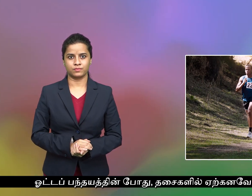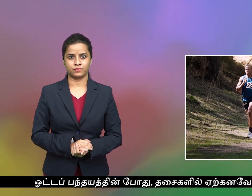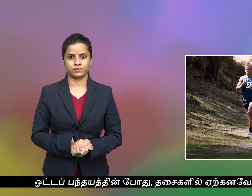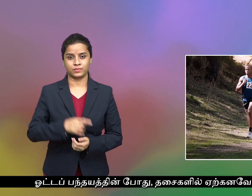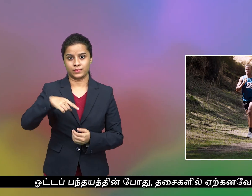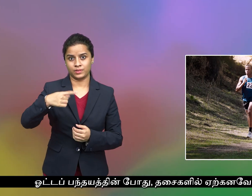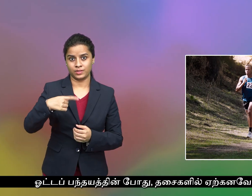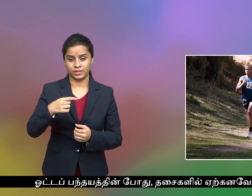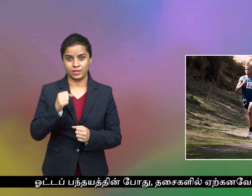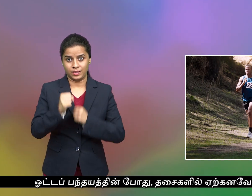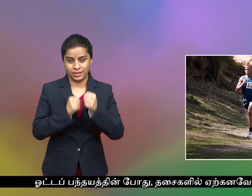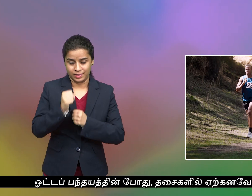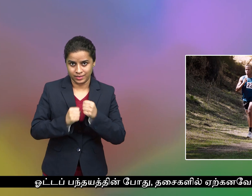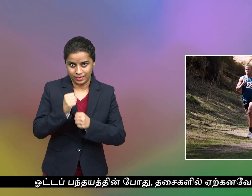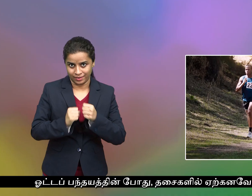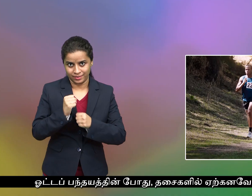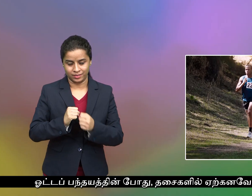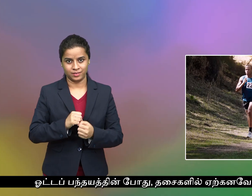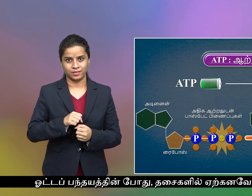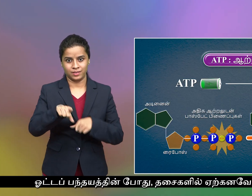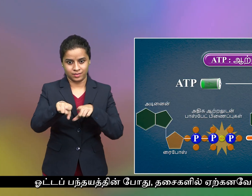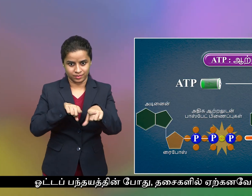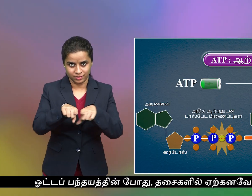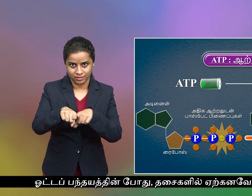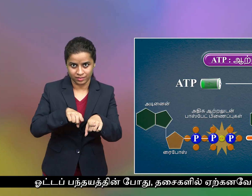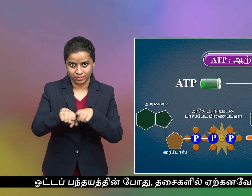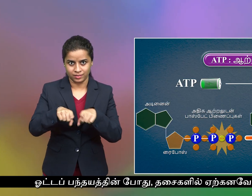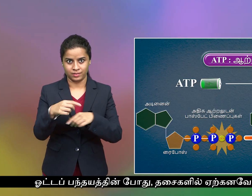ஓட்டப்பந்தயத்தின் போது தசைகளில் ஏற்கனவே உள்ள ATP மூலம்